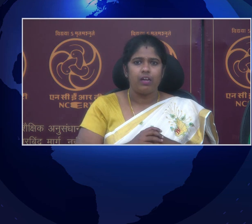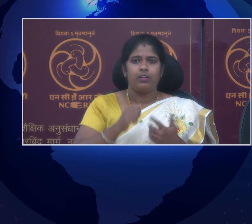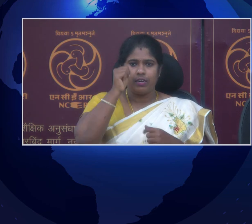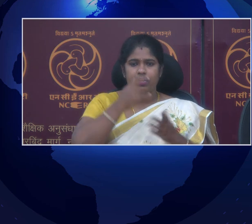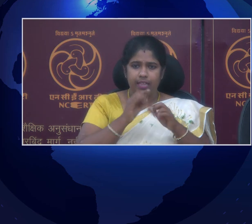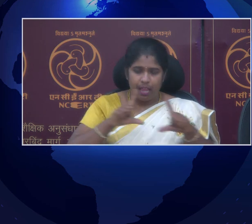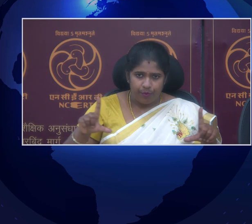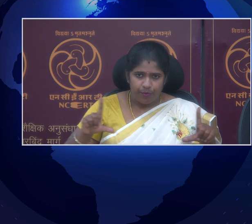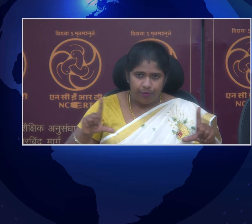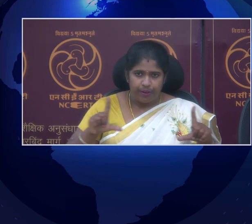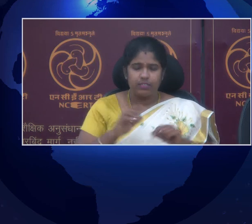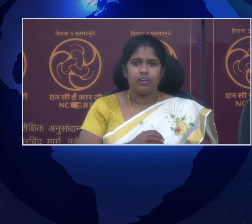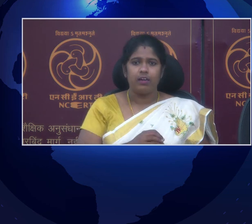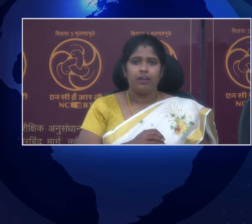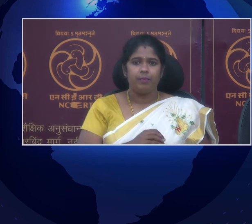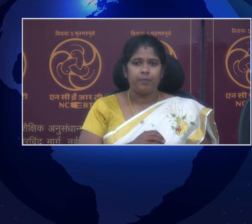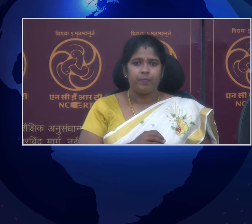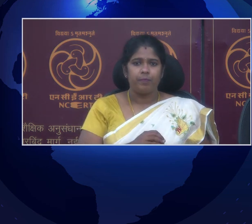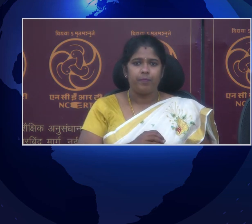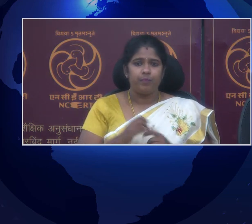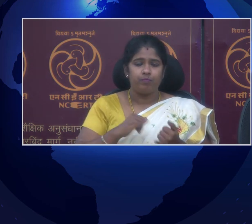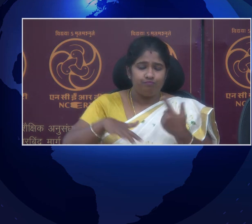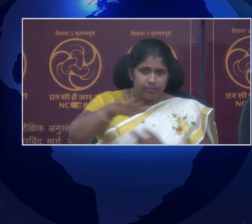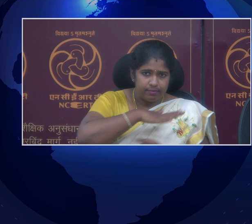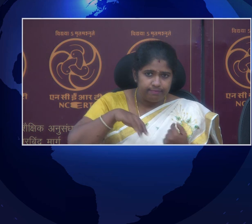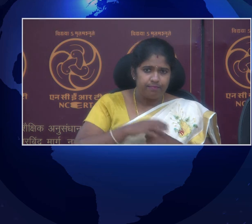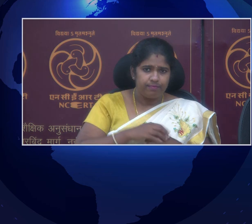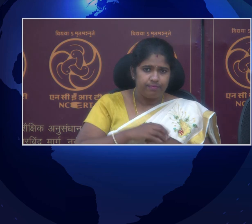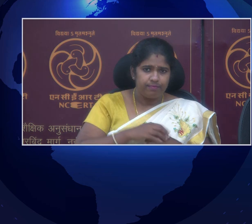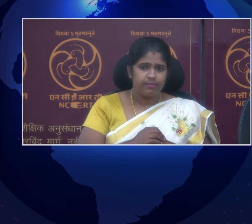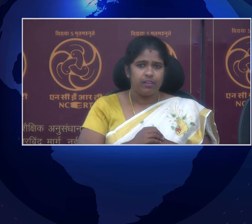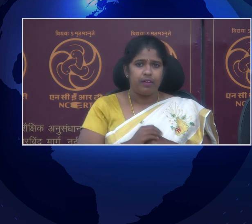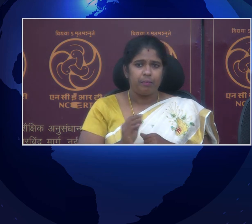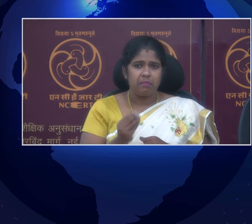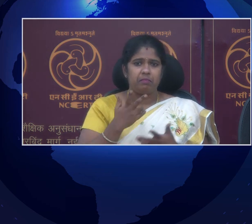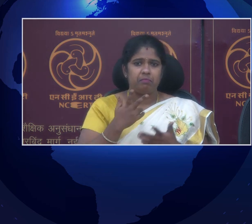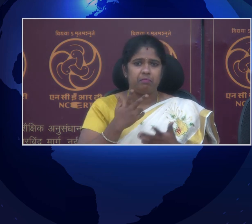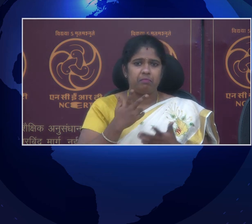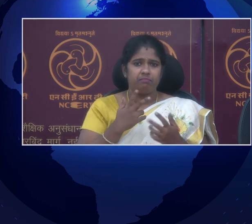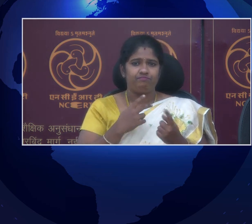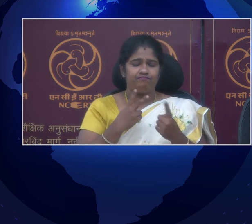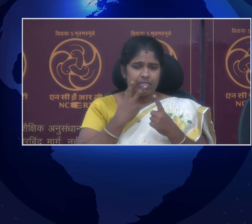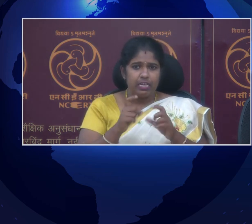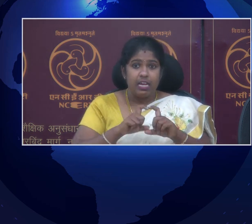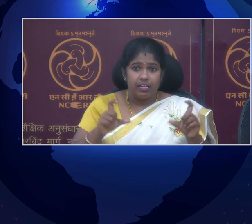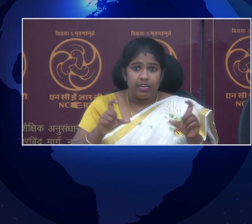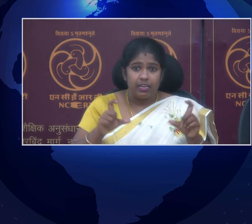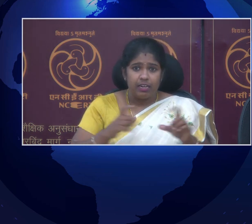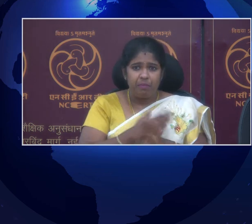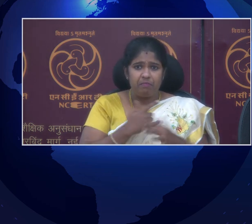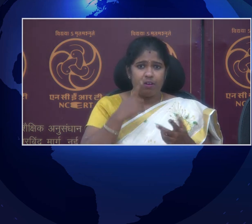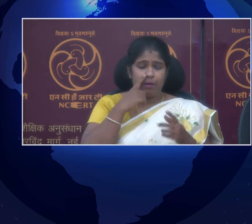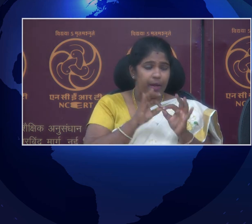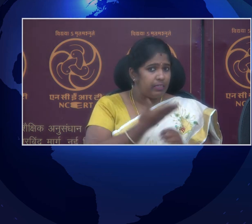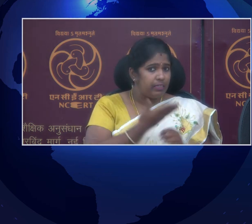भाषा की जो दशा और जो दिशा है वो बहुत उज्ज्वल है, और जहाँ पे डॉक्टर भारती कौशिक मैम